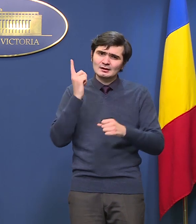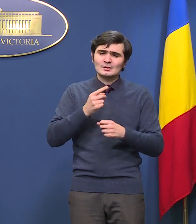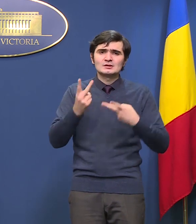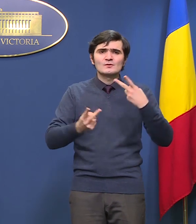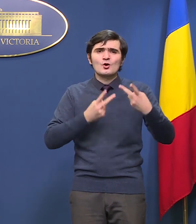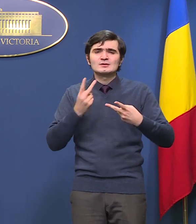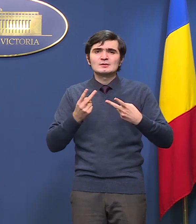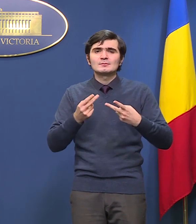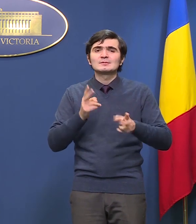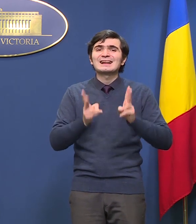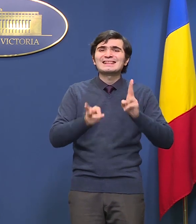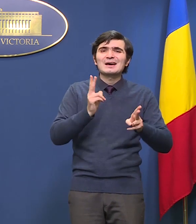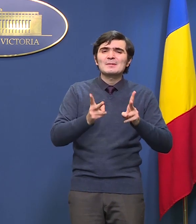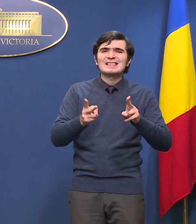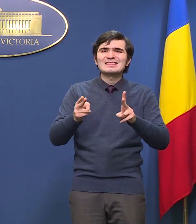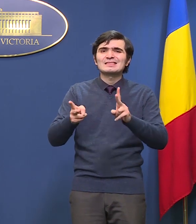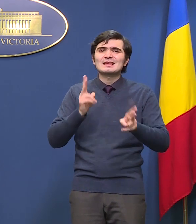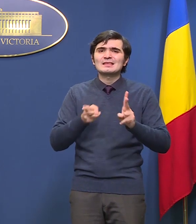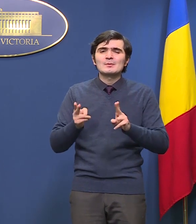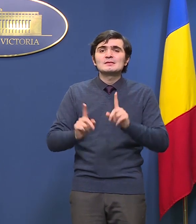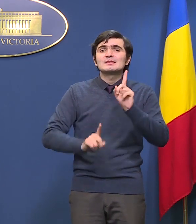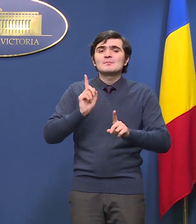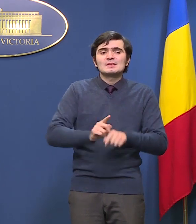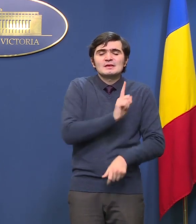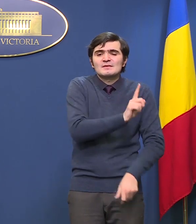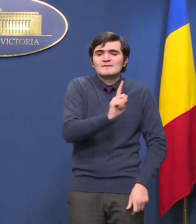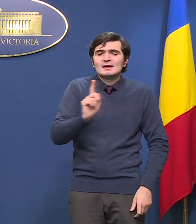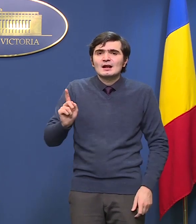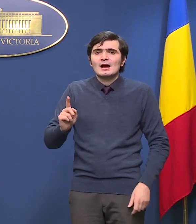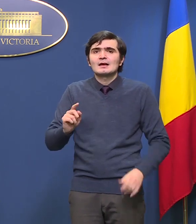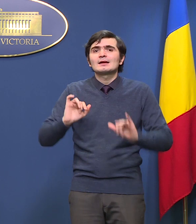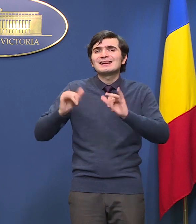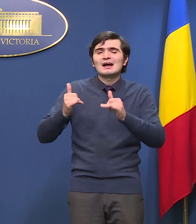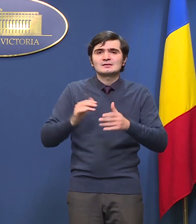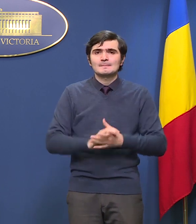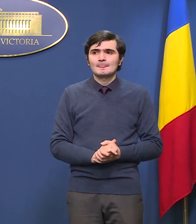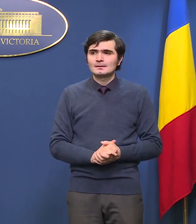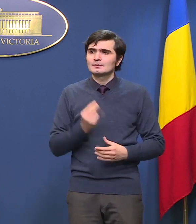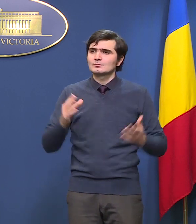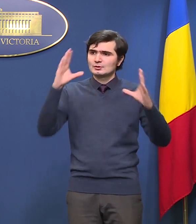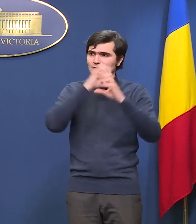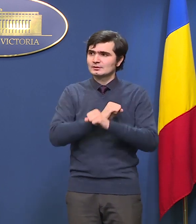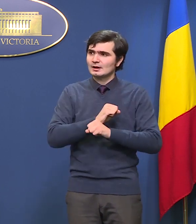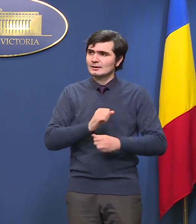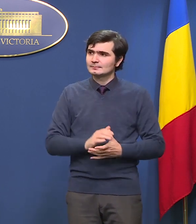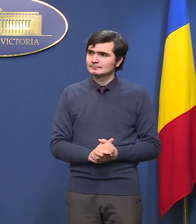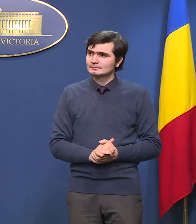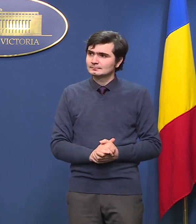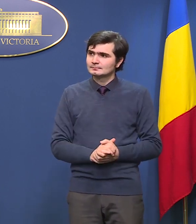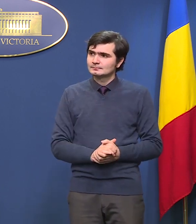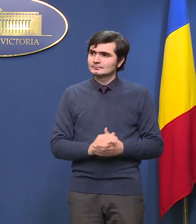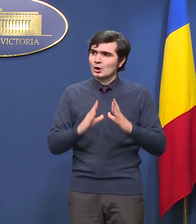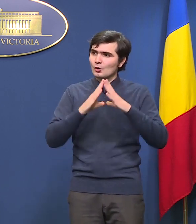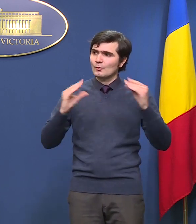folosite tratamentele în funcție de tipurile de caz și de cum răspund pacienții la tratament. Bună seara, domnule premier, Mirabela Dumitrache, România